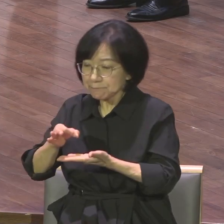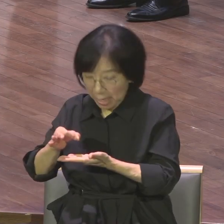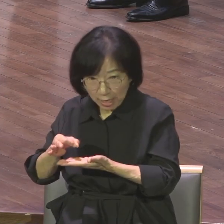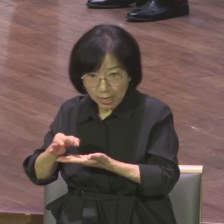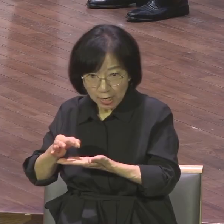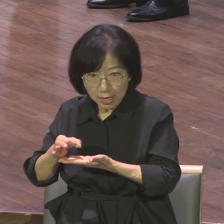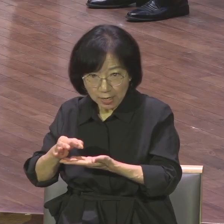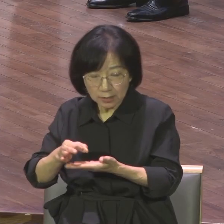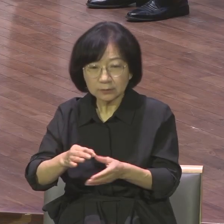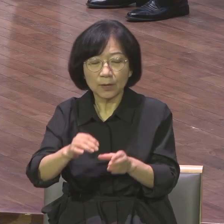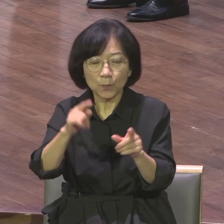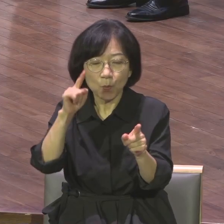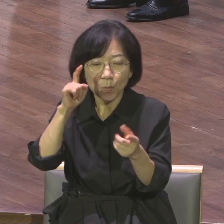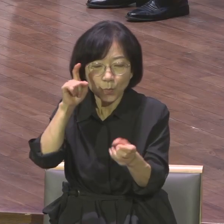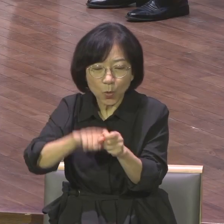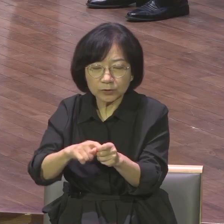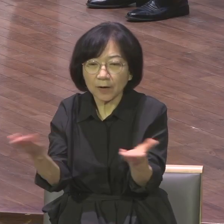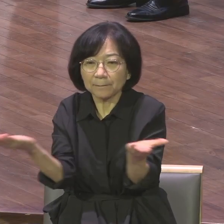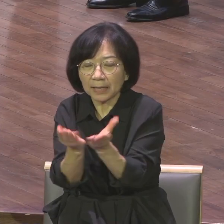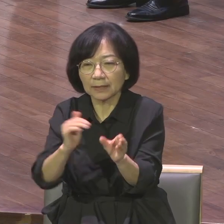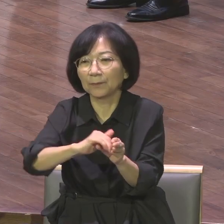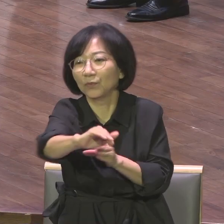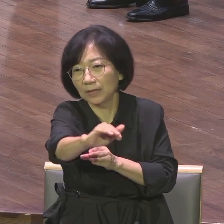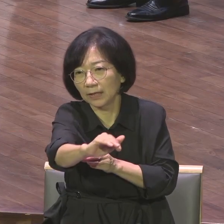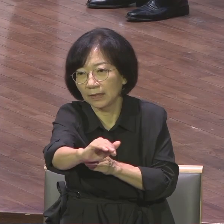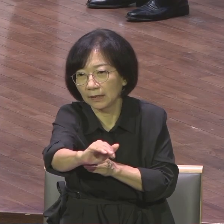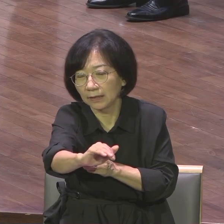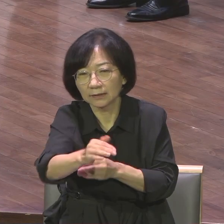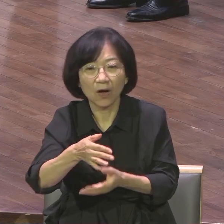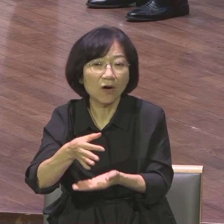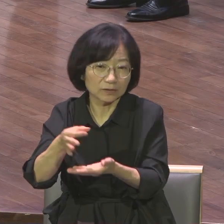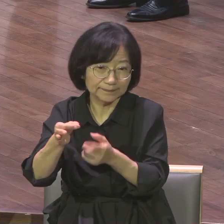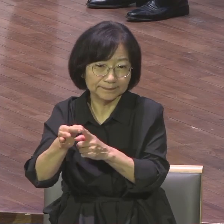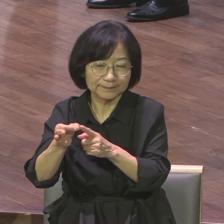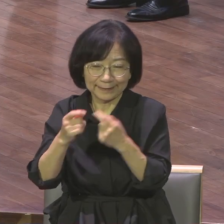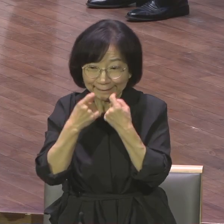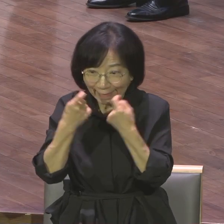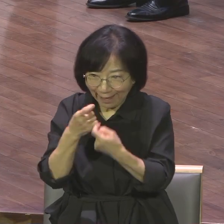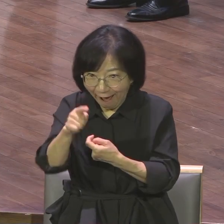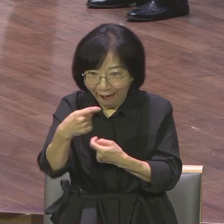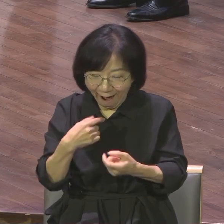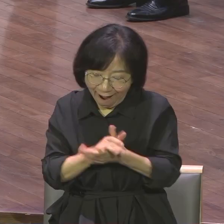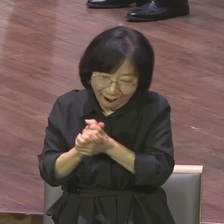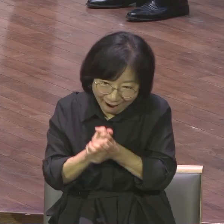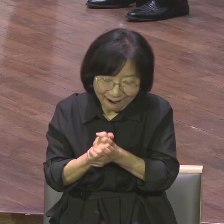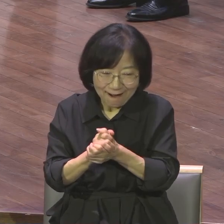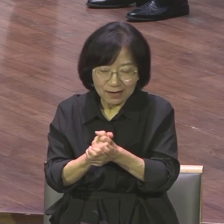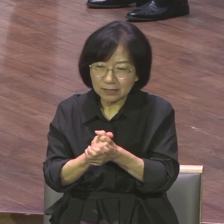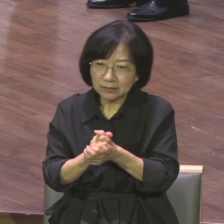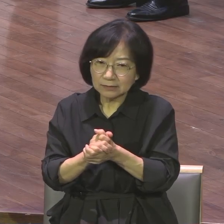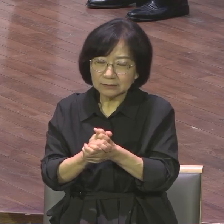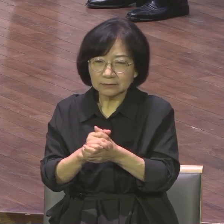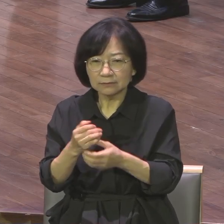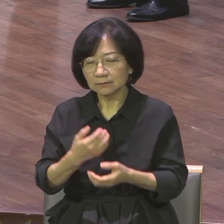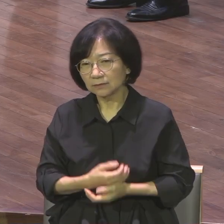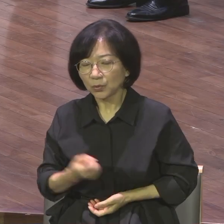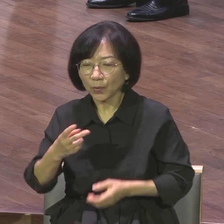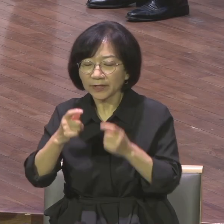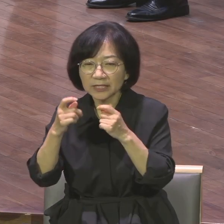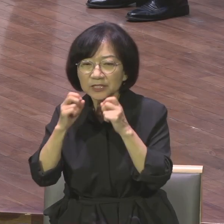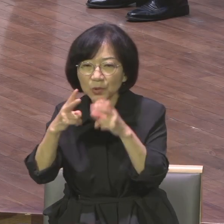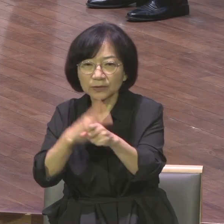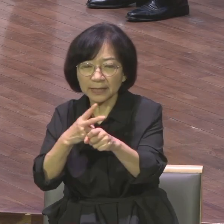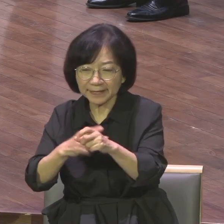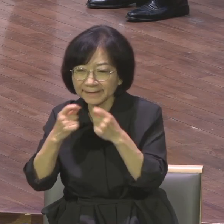말을 쓸 수가 없어요. 하나님 앞에 들어줘야 헌금이지요. 근데 그걸 개인적으로 지나다고 주고, 또 선교사들이 막 개인 연락을